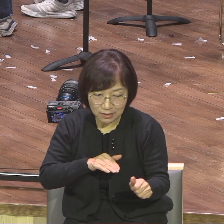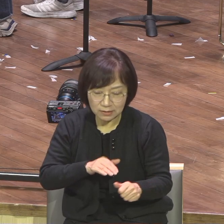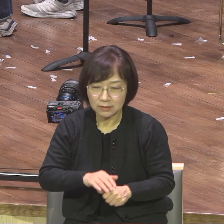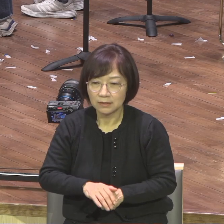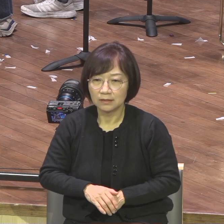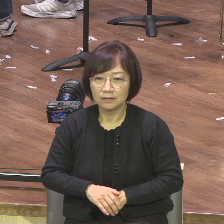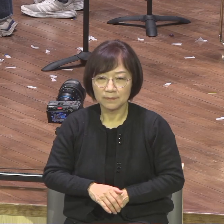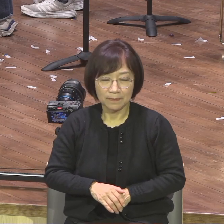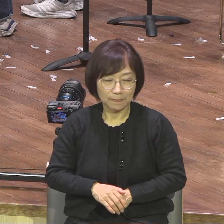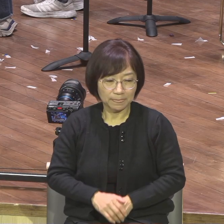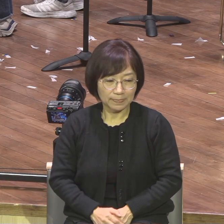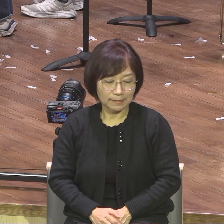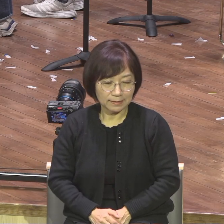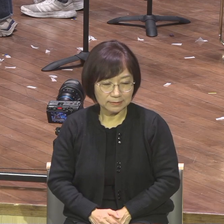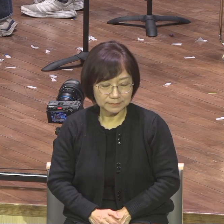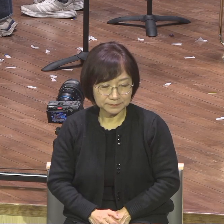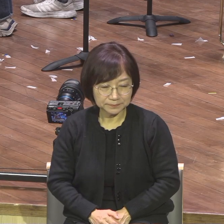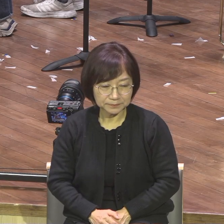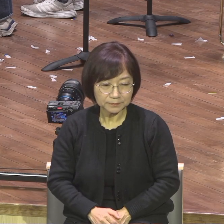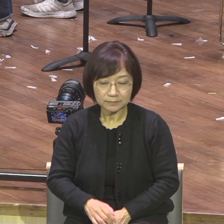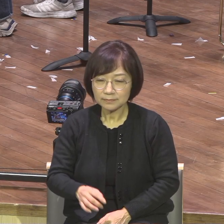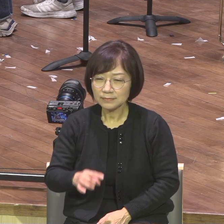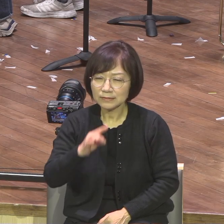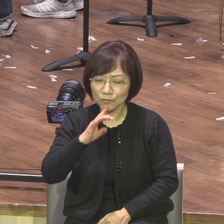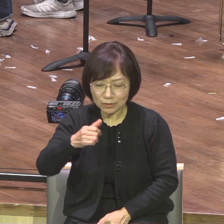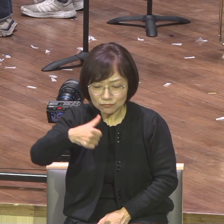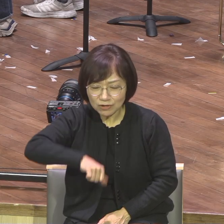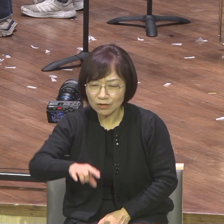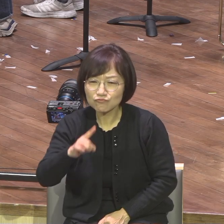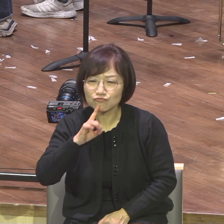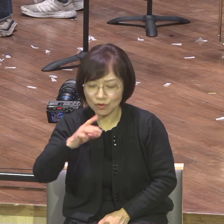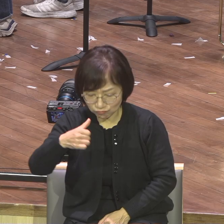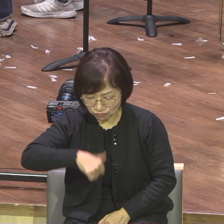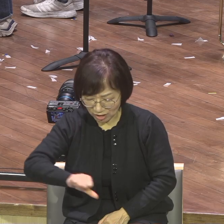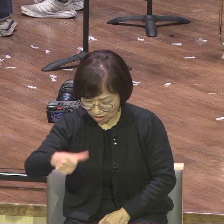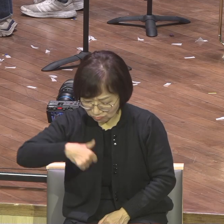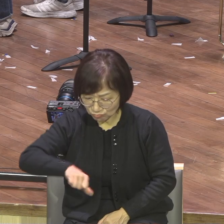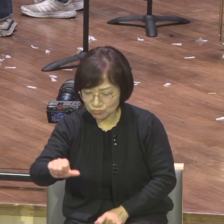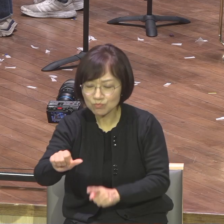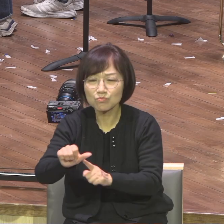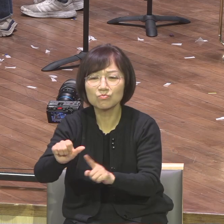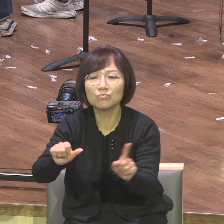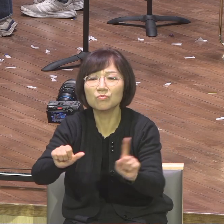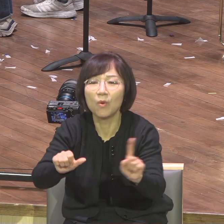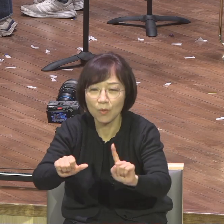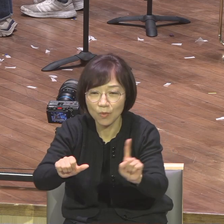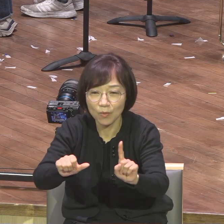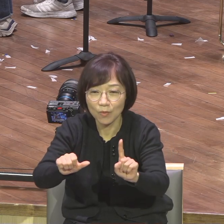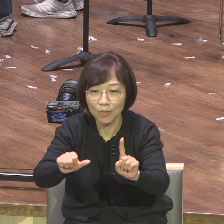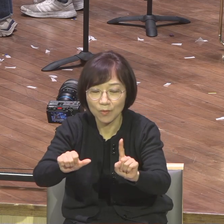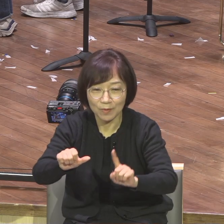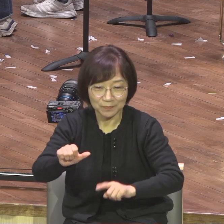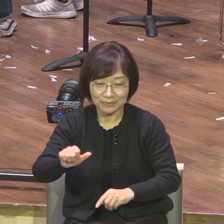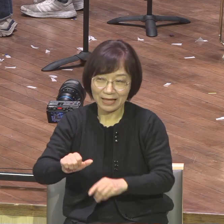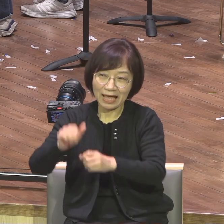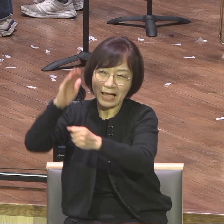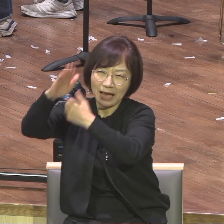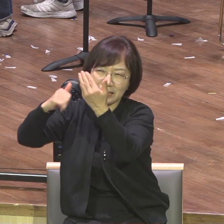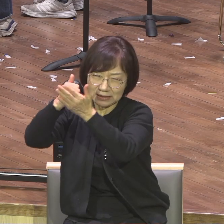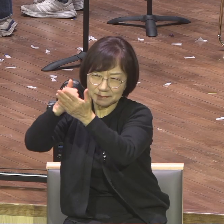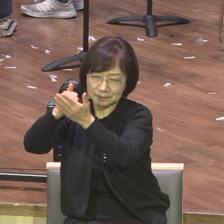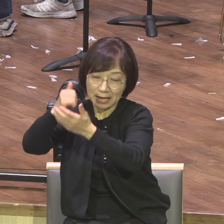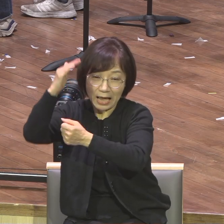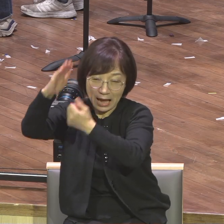외아들 하나 있는 걸로 그렇게 생각하면 안 돼요. 독생자를 주셨다 이 말은 하나님 자신을 주셨다는